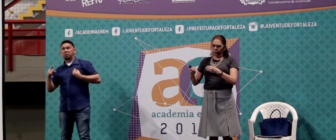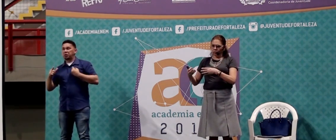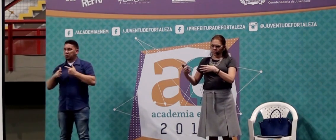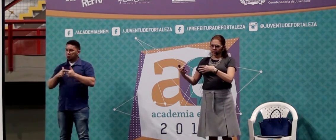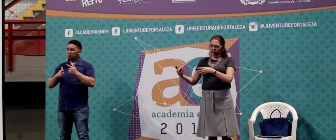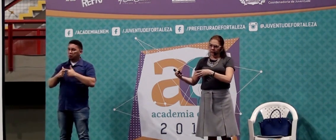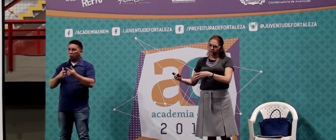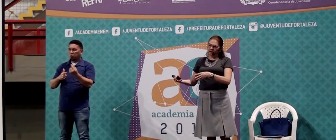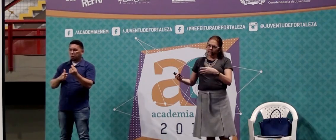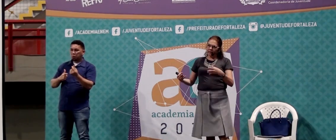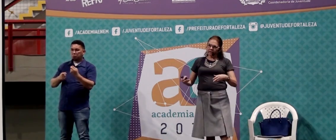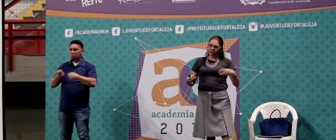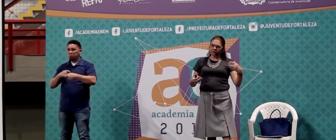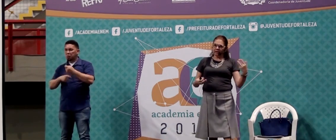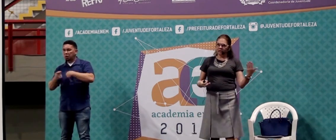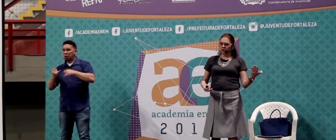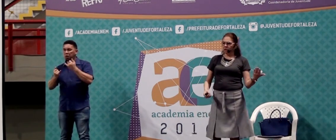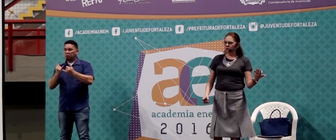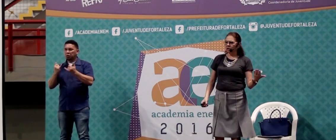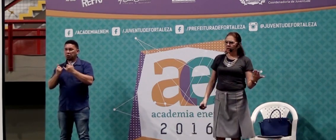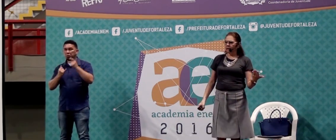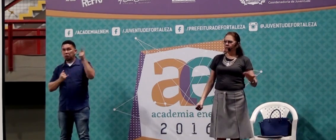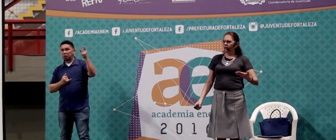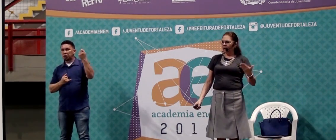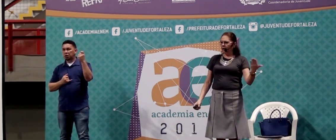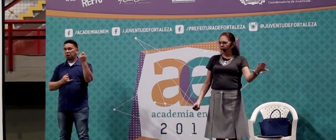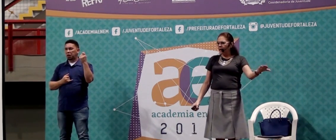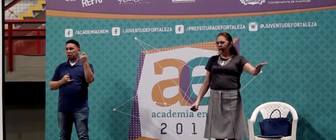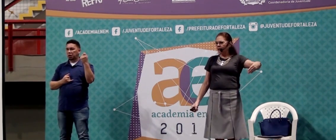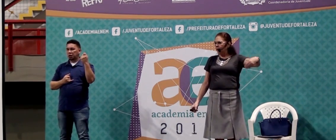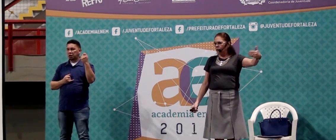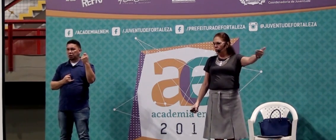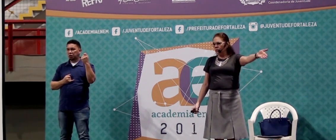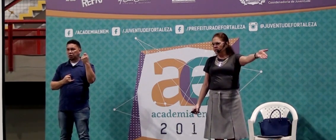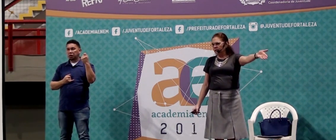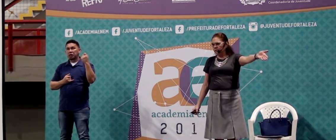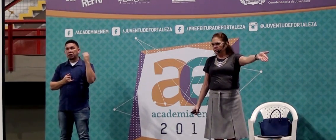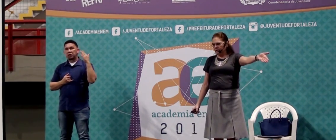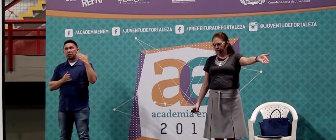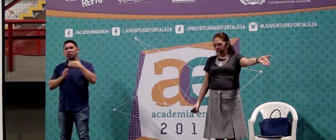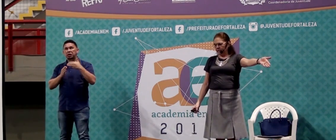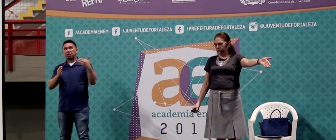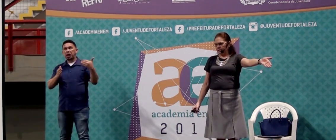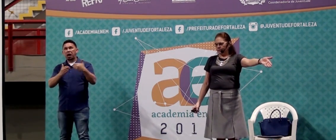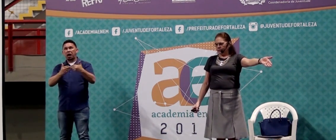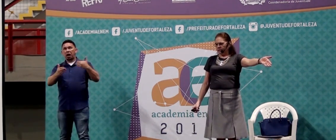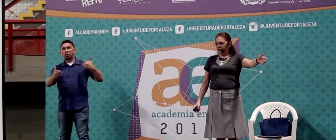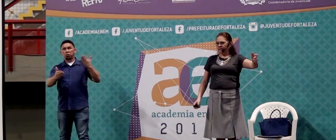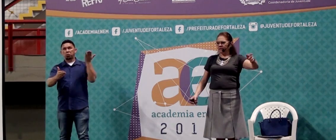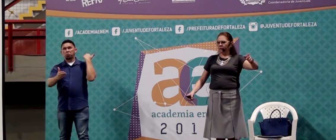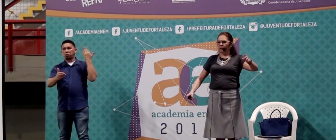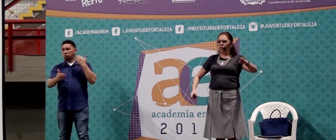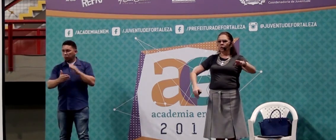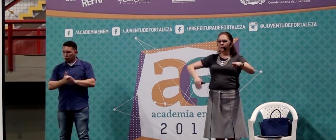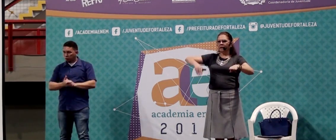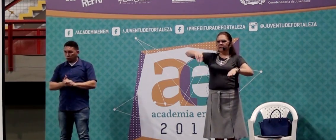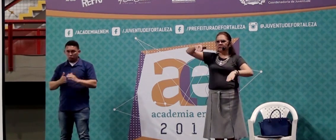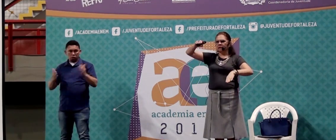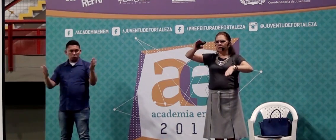crise econômica semelhante à da Argentina há alguns anos atrás. Você está fazendo